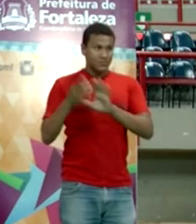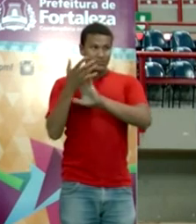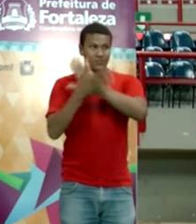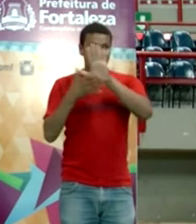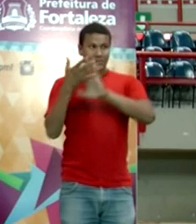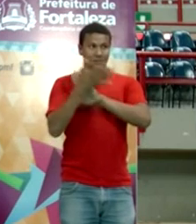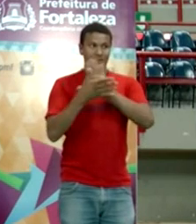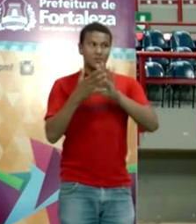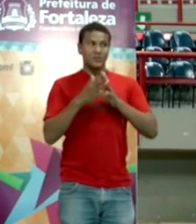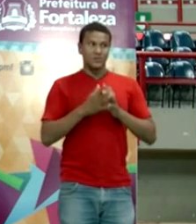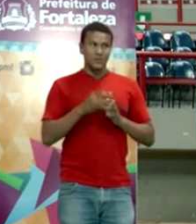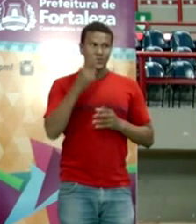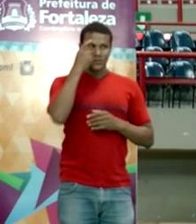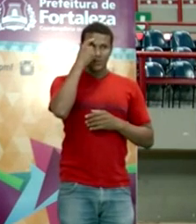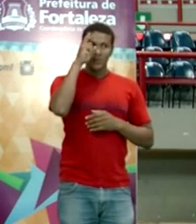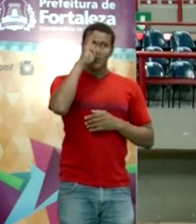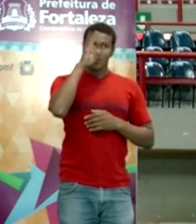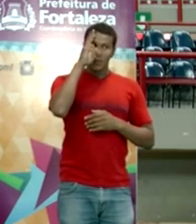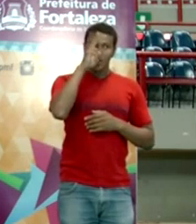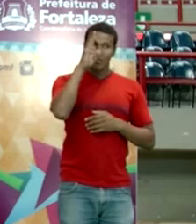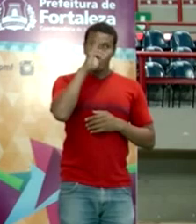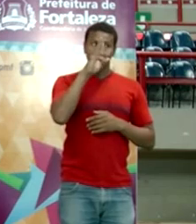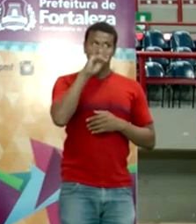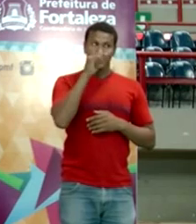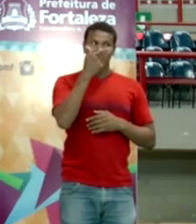lembrar disso no dia 25.